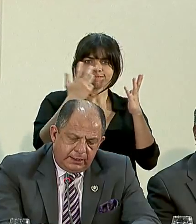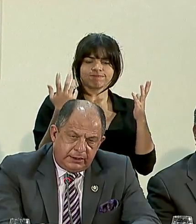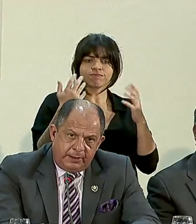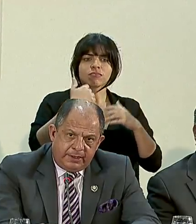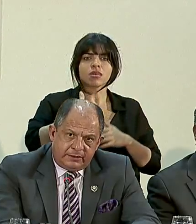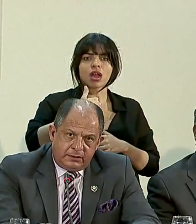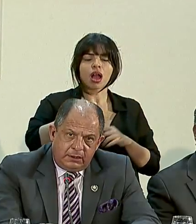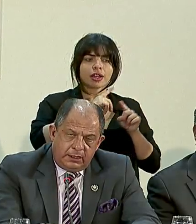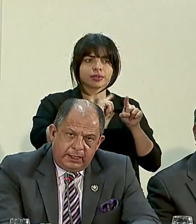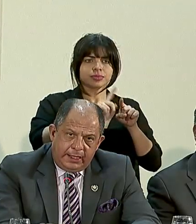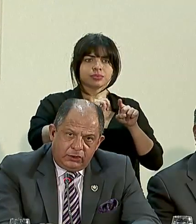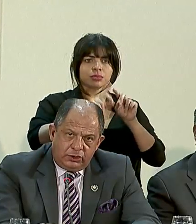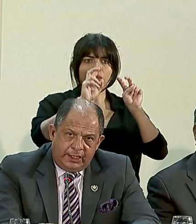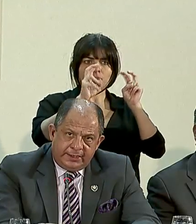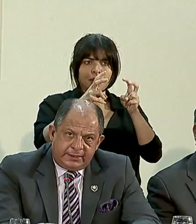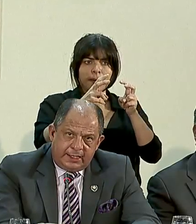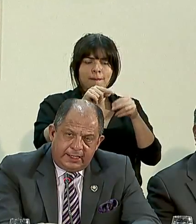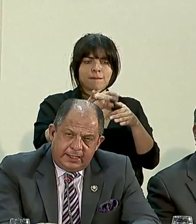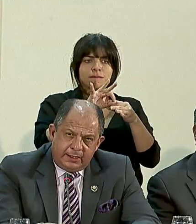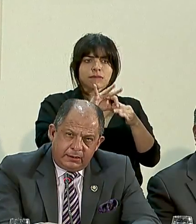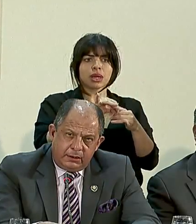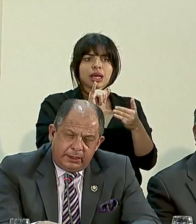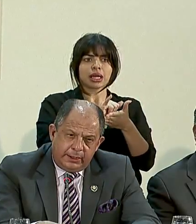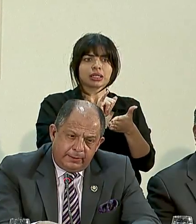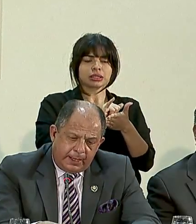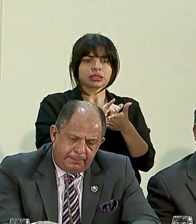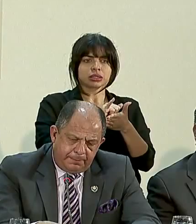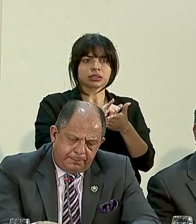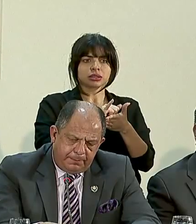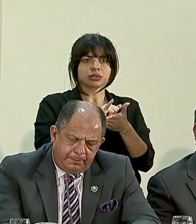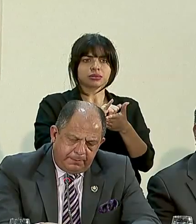hay temas en donde esta